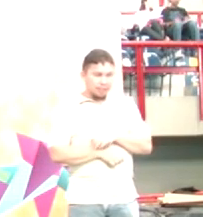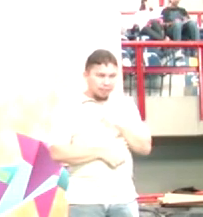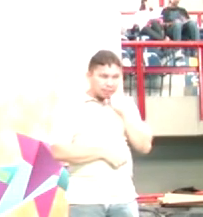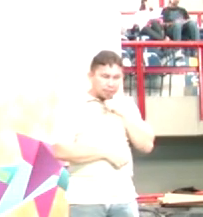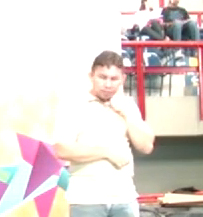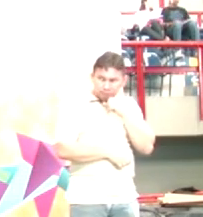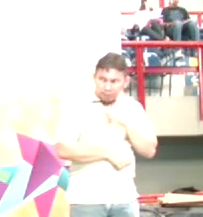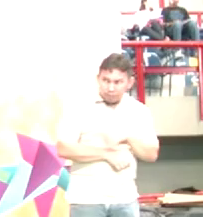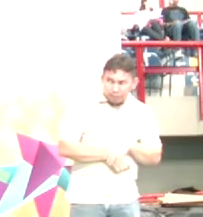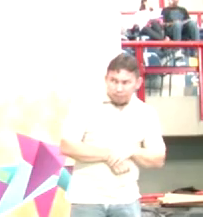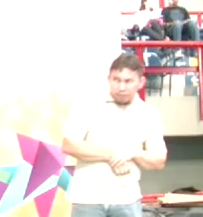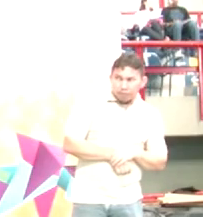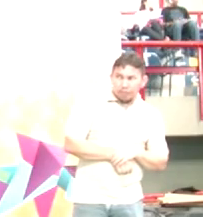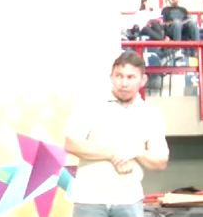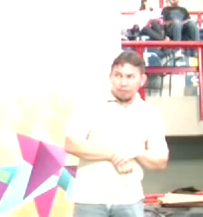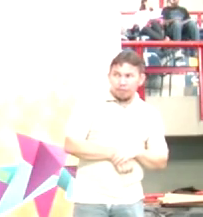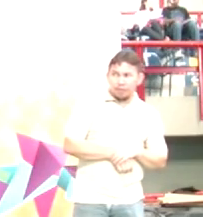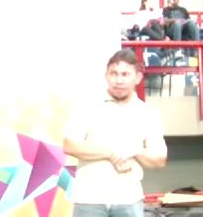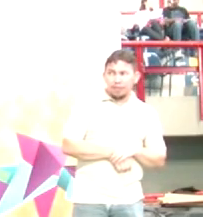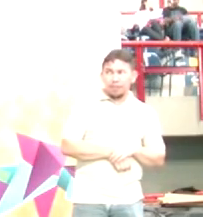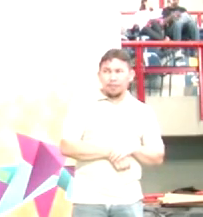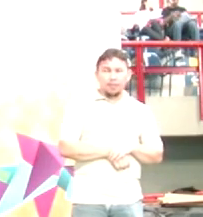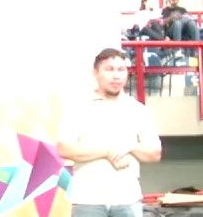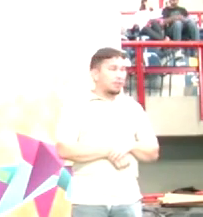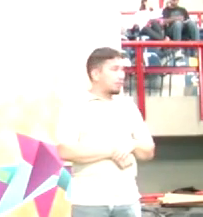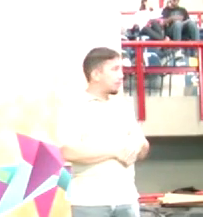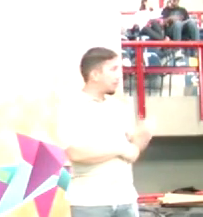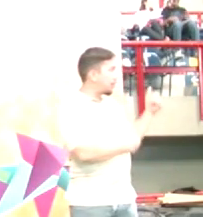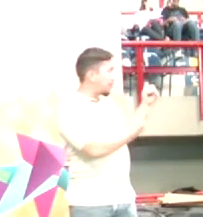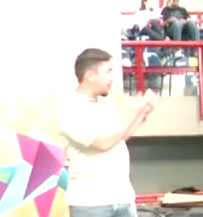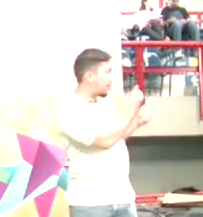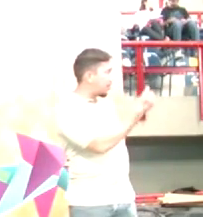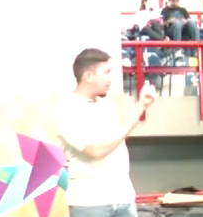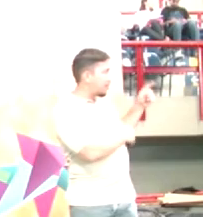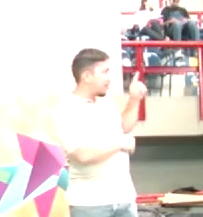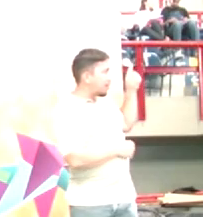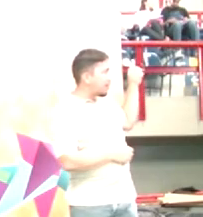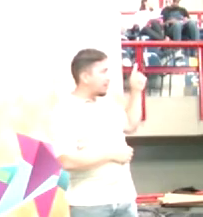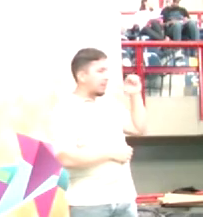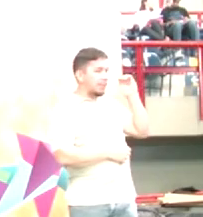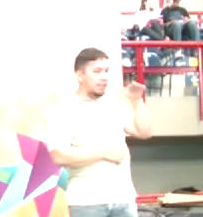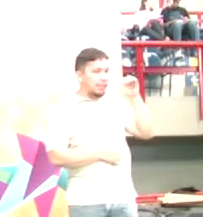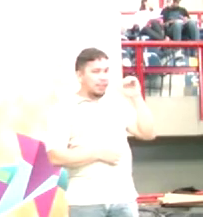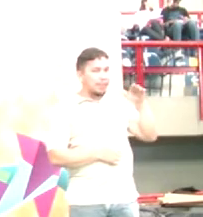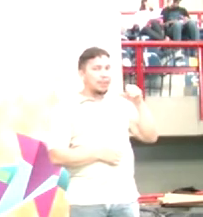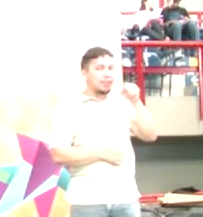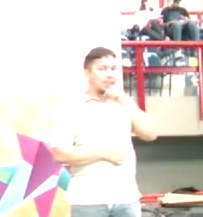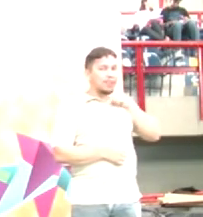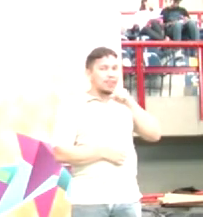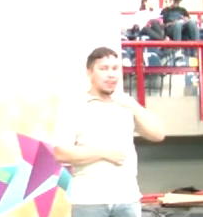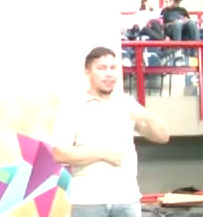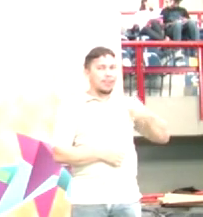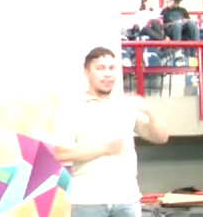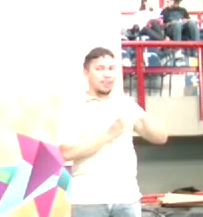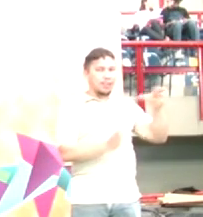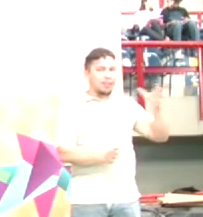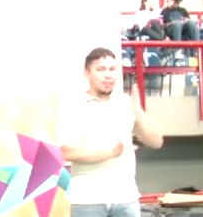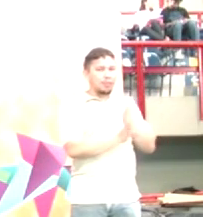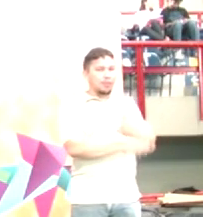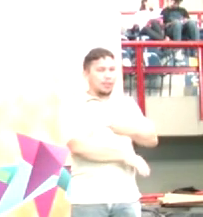velho com medo da vacina, porque alguém falou que em Calcaia morreu um velho com a